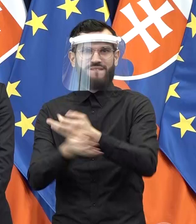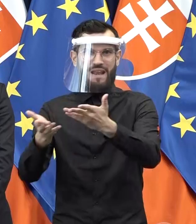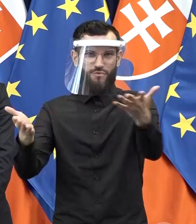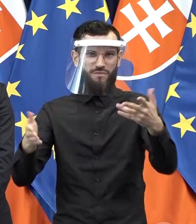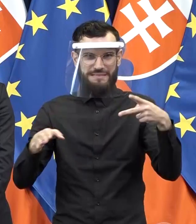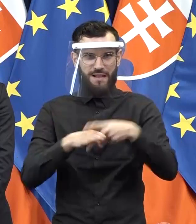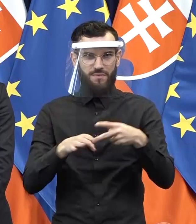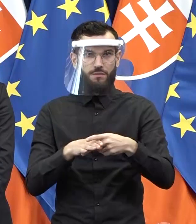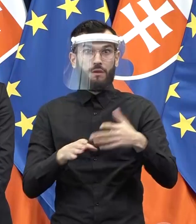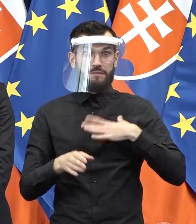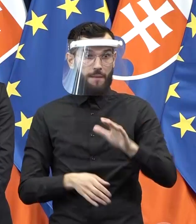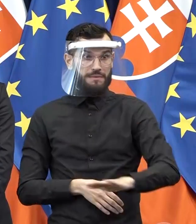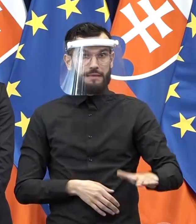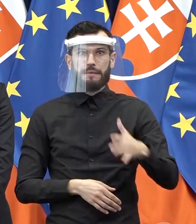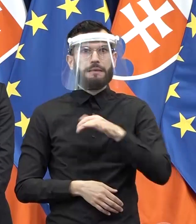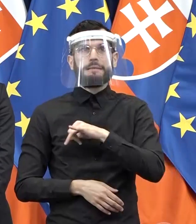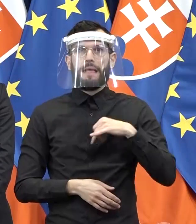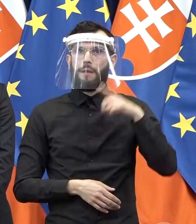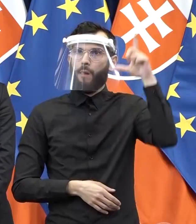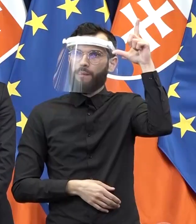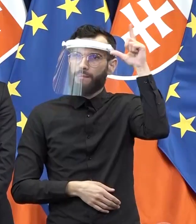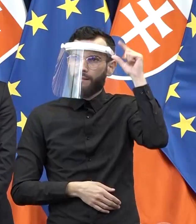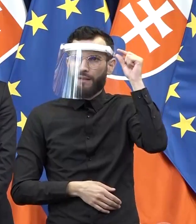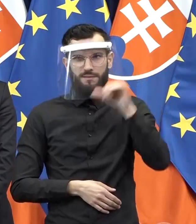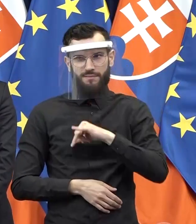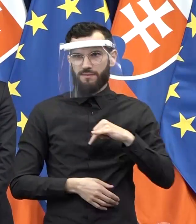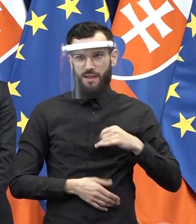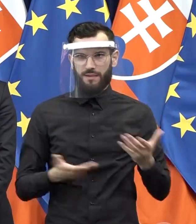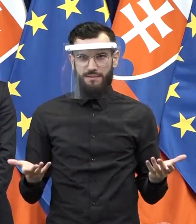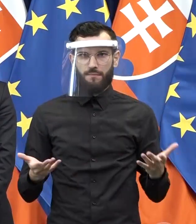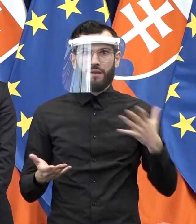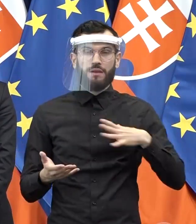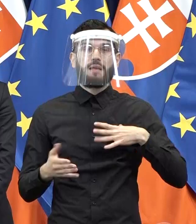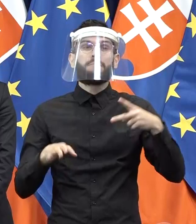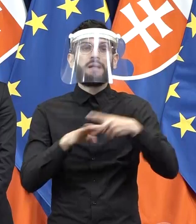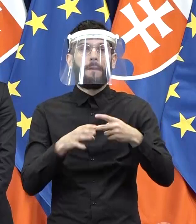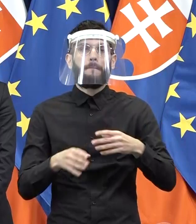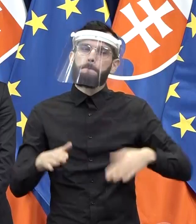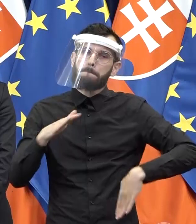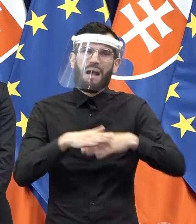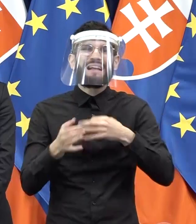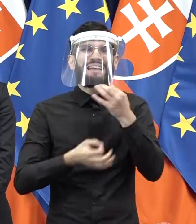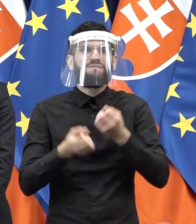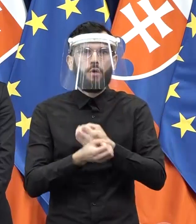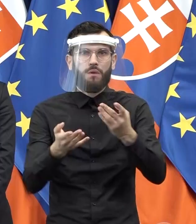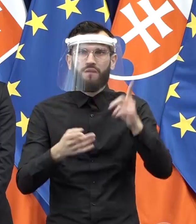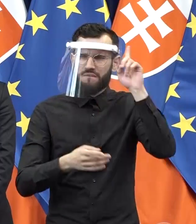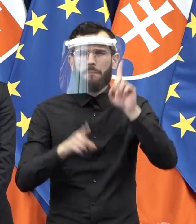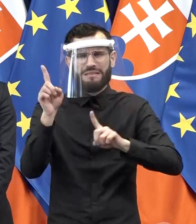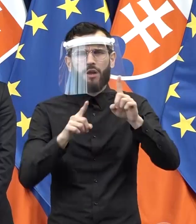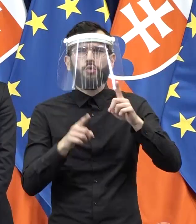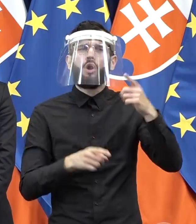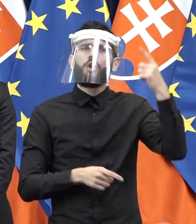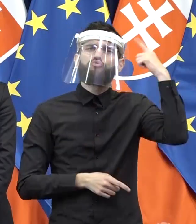záujem je, aby naše deti nehlúpli počas tejto krízy, aby sme im poskytli maximum informácií. Áno, niektoré školy majú